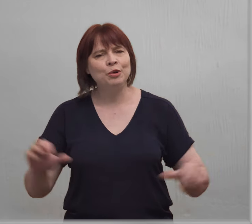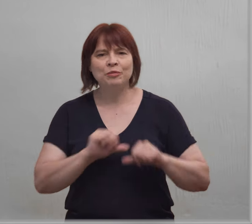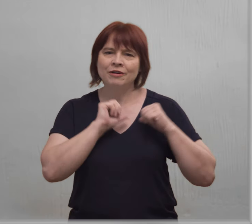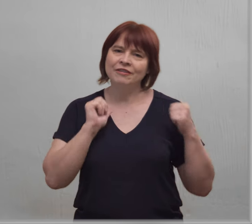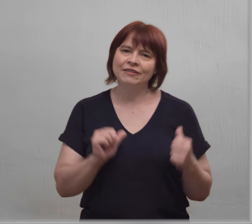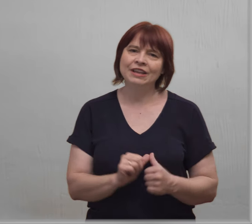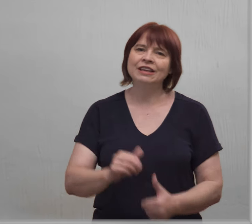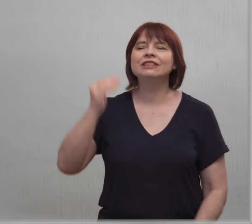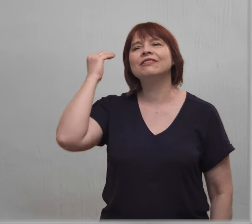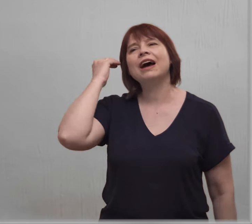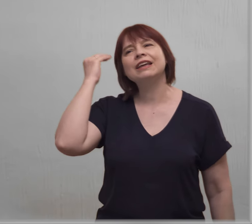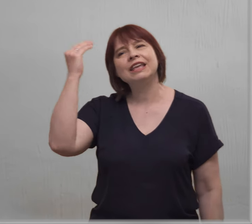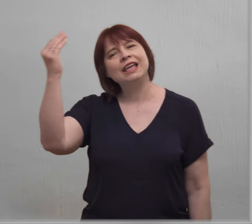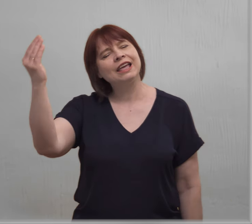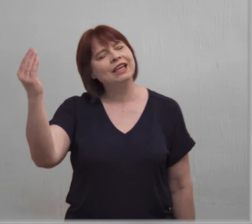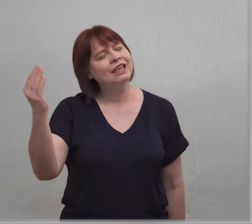о любви